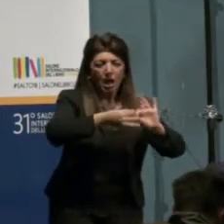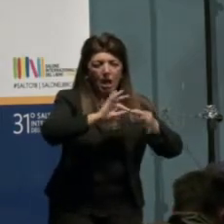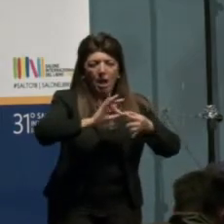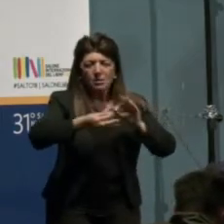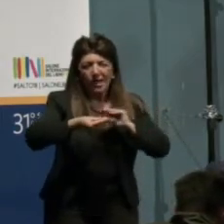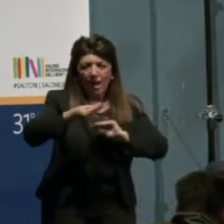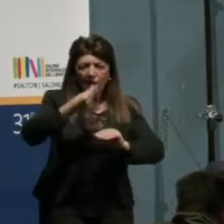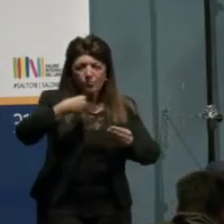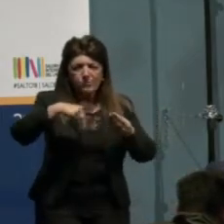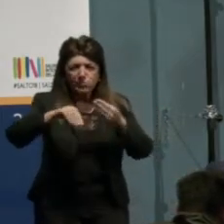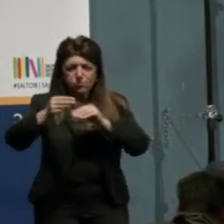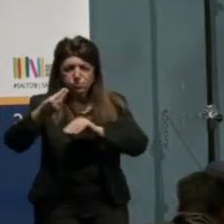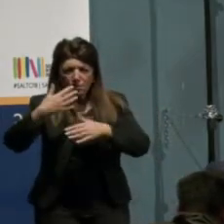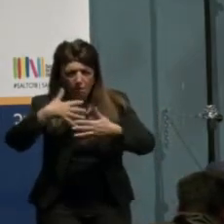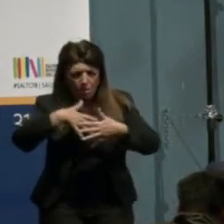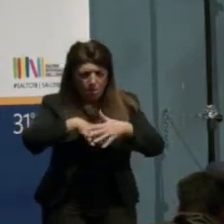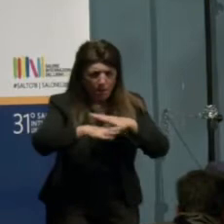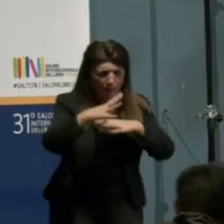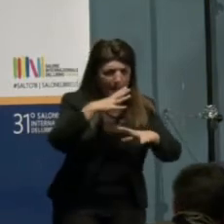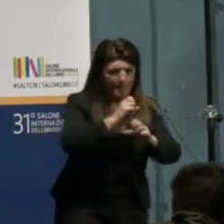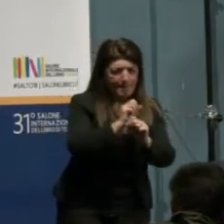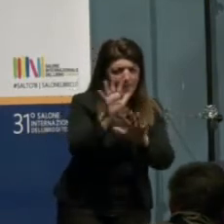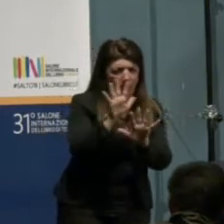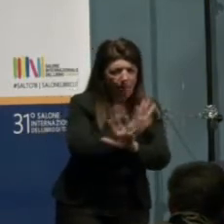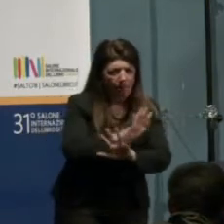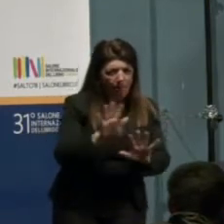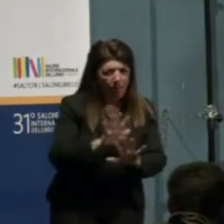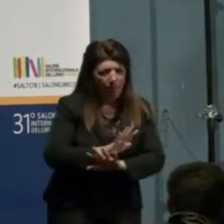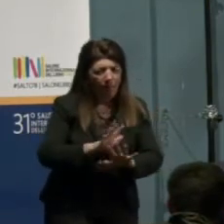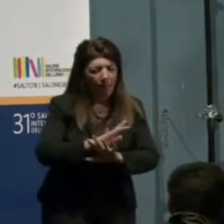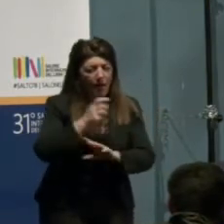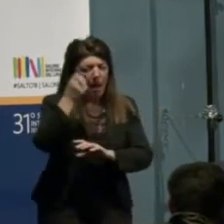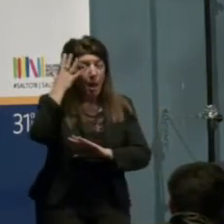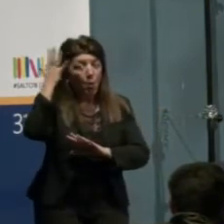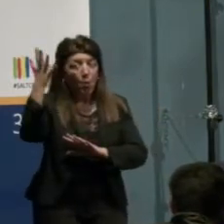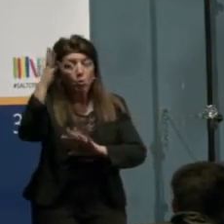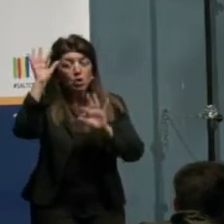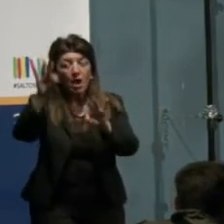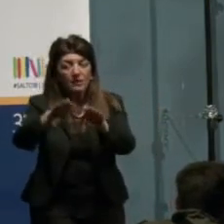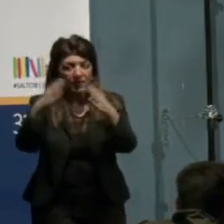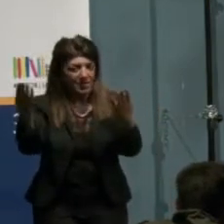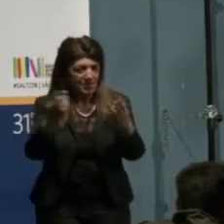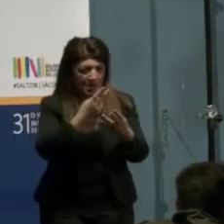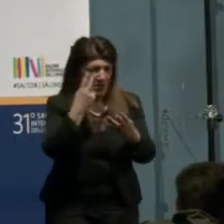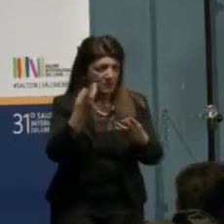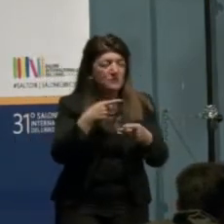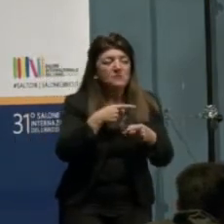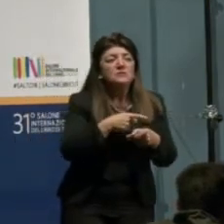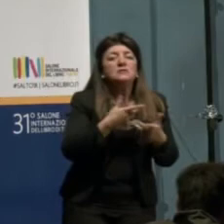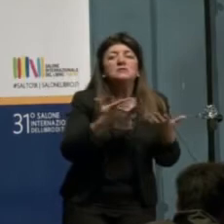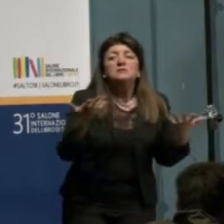deviazioni e illusioni purtroppo rispetto a quello che sta accadendo per giulio però è anche